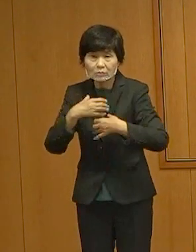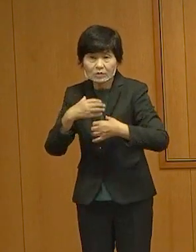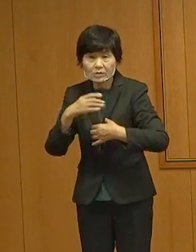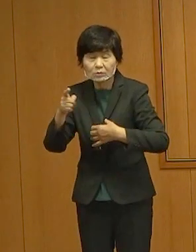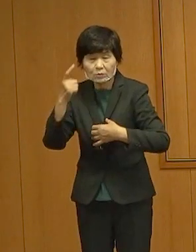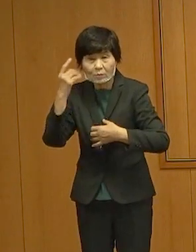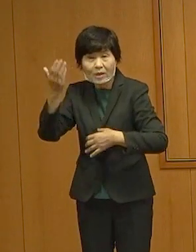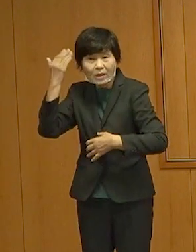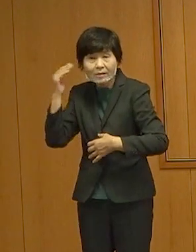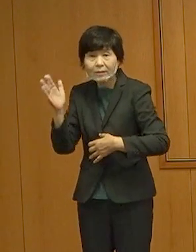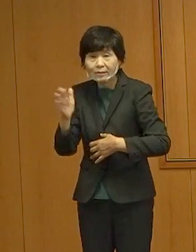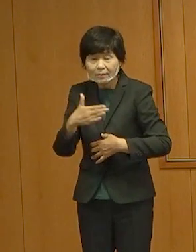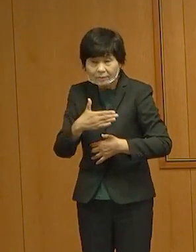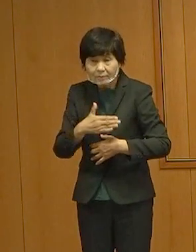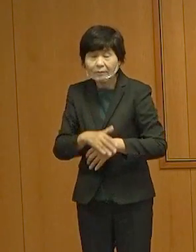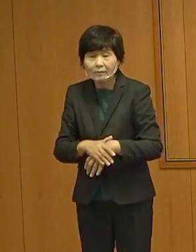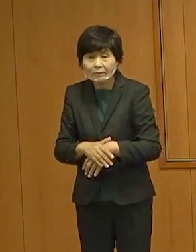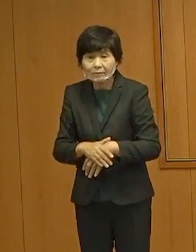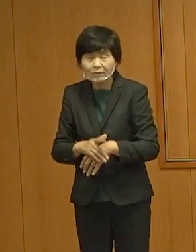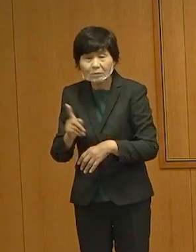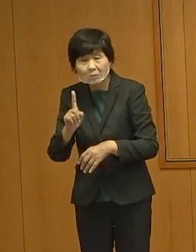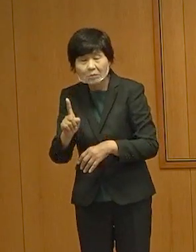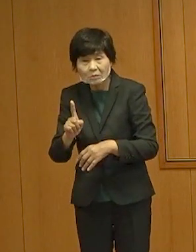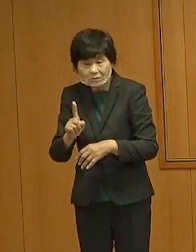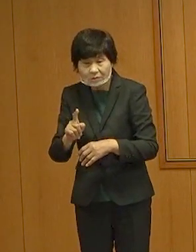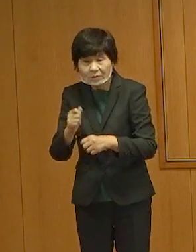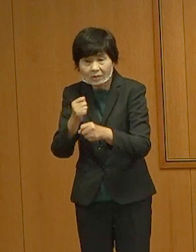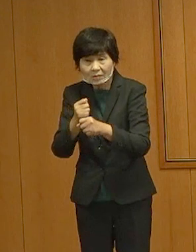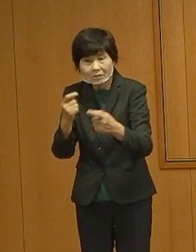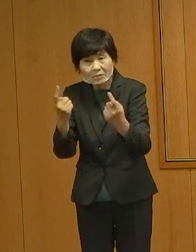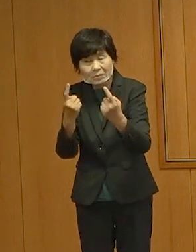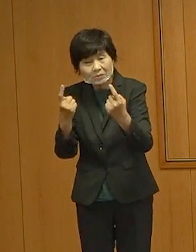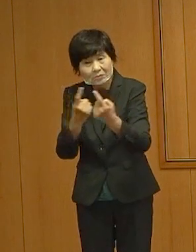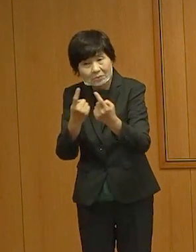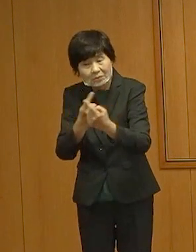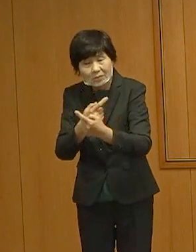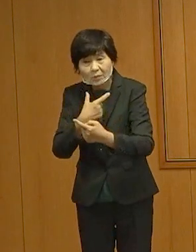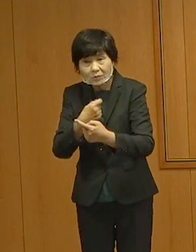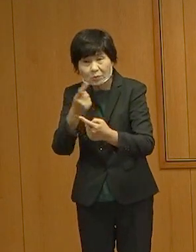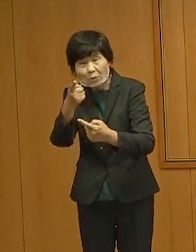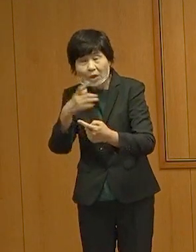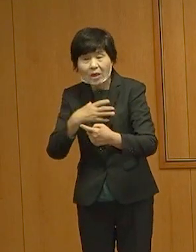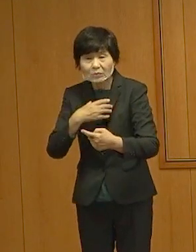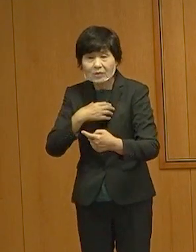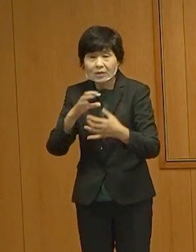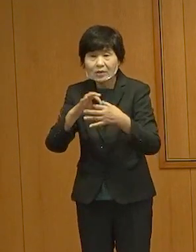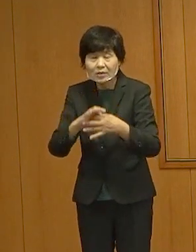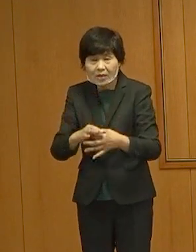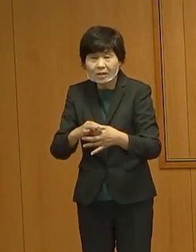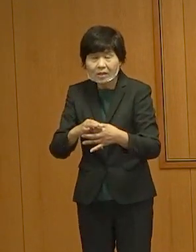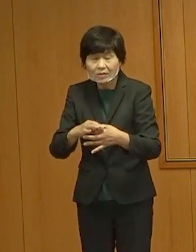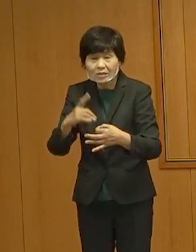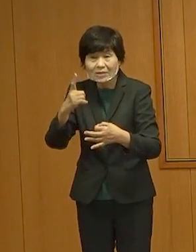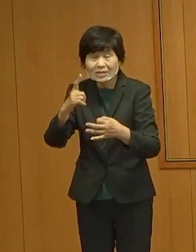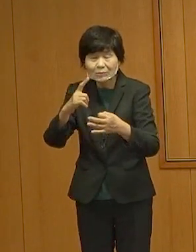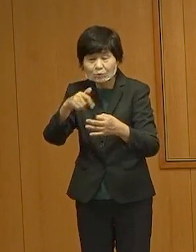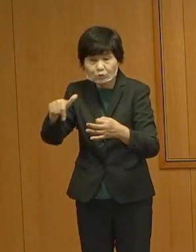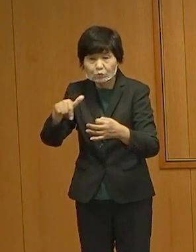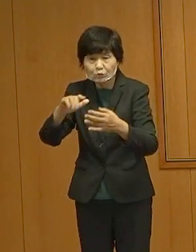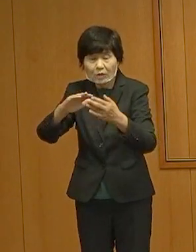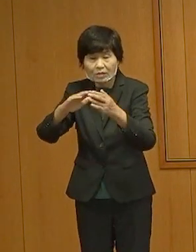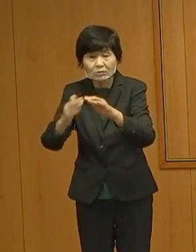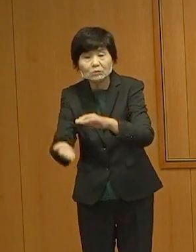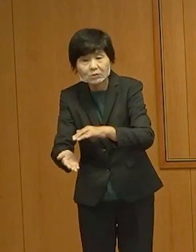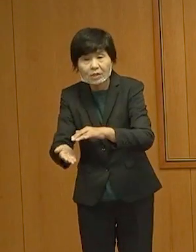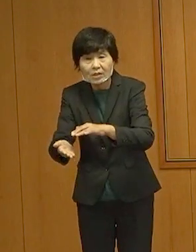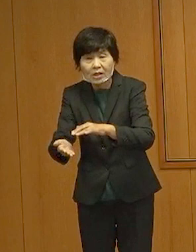にかしてくれっていう話はあったらしいですけど、今回みたいにも崩れかかって、一旦こう一番崩れたってなると、このお願い